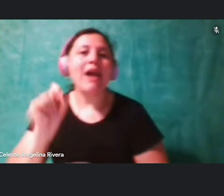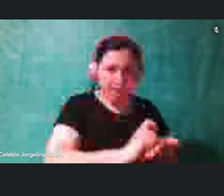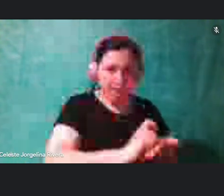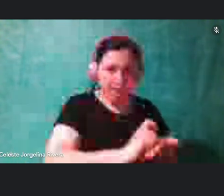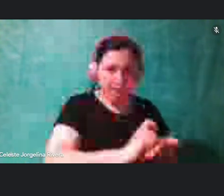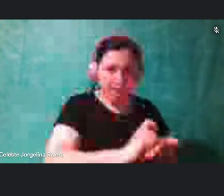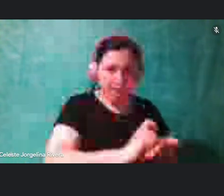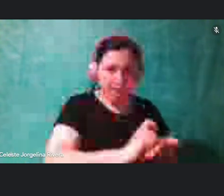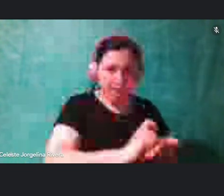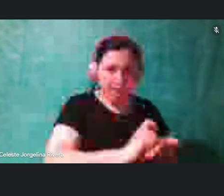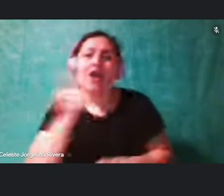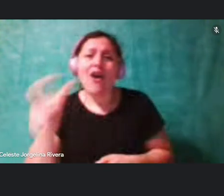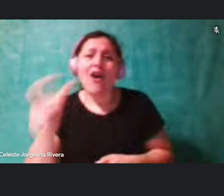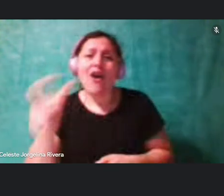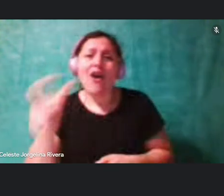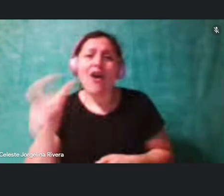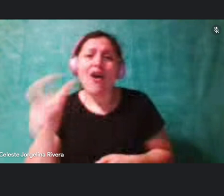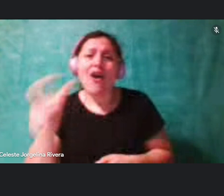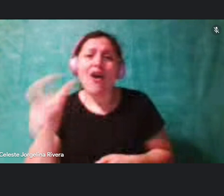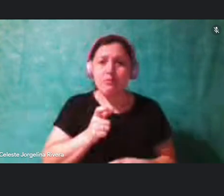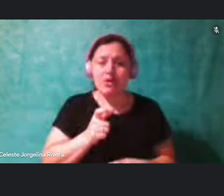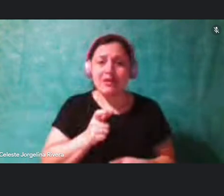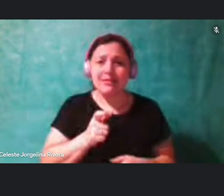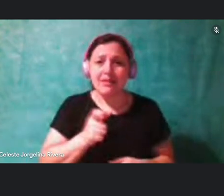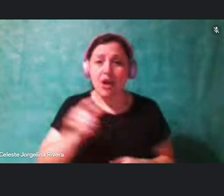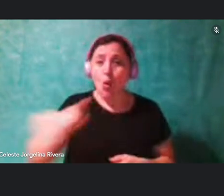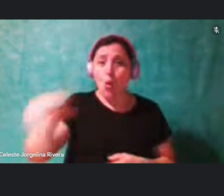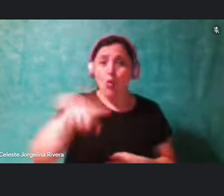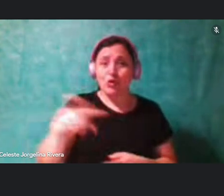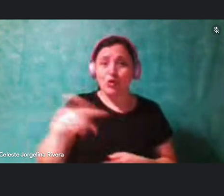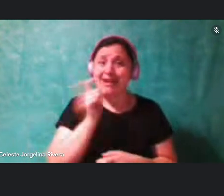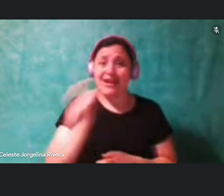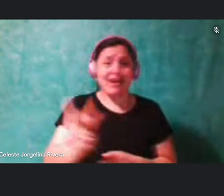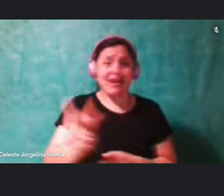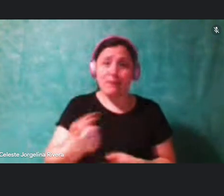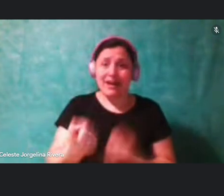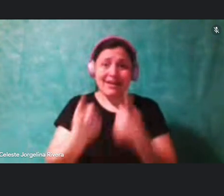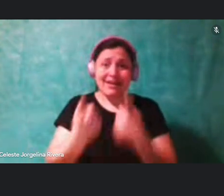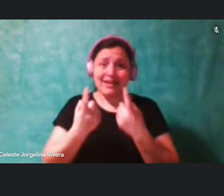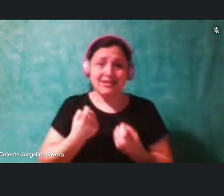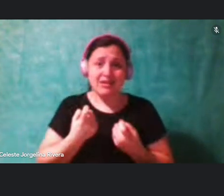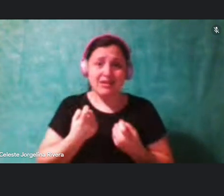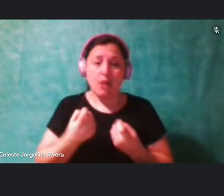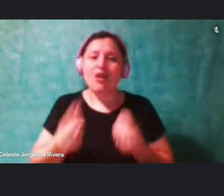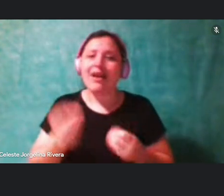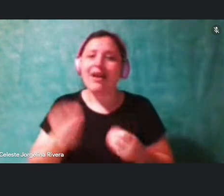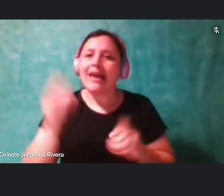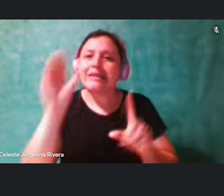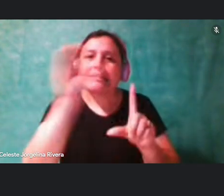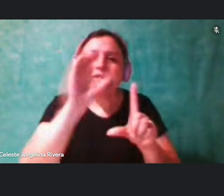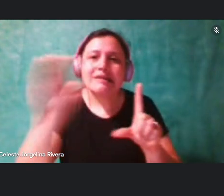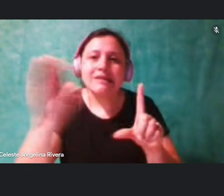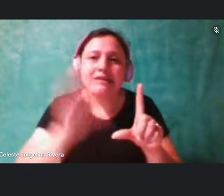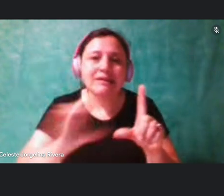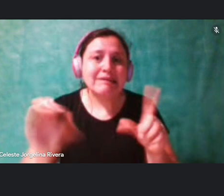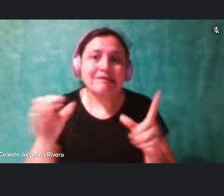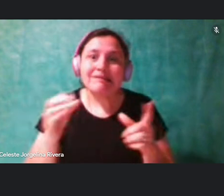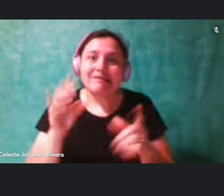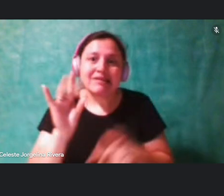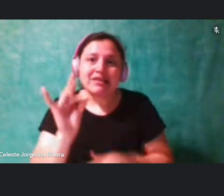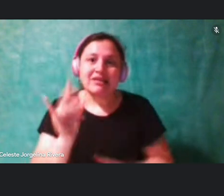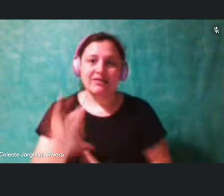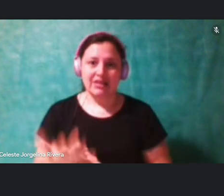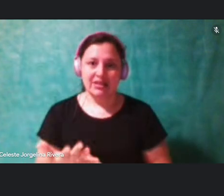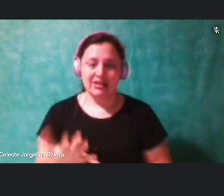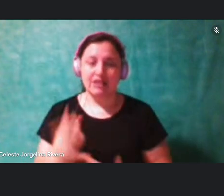difícil se me hace así a través de la pantalla, ¿sí? Entonces, yo necesito que eso